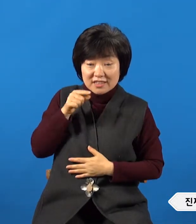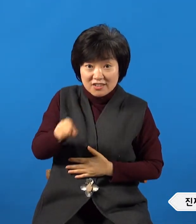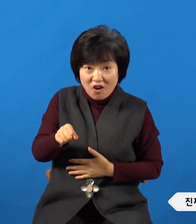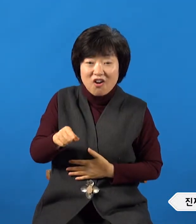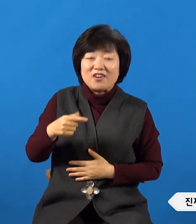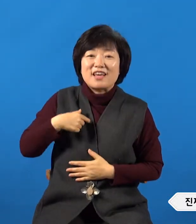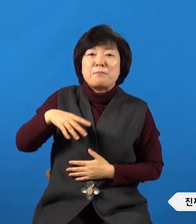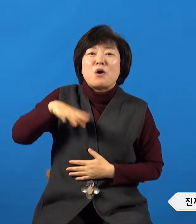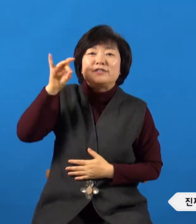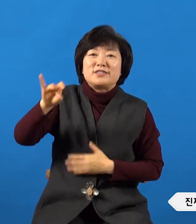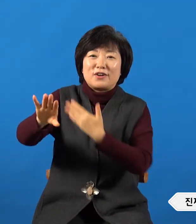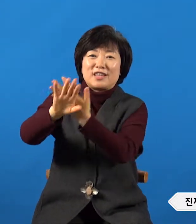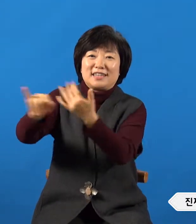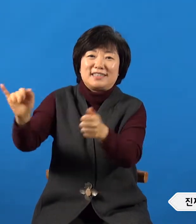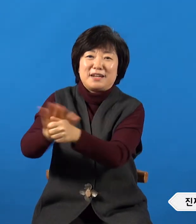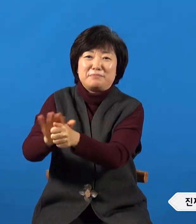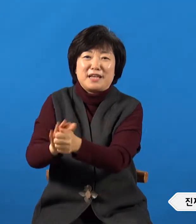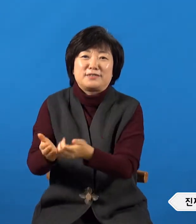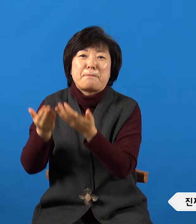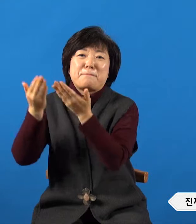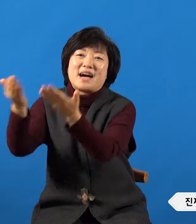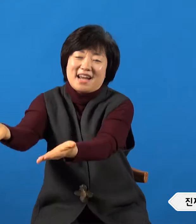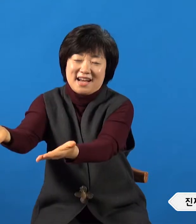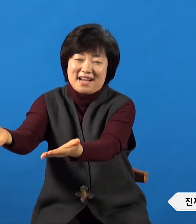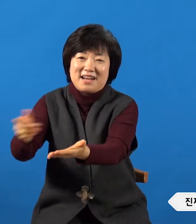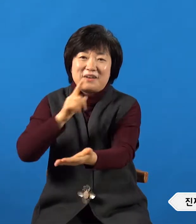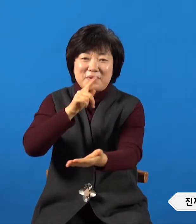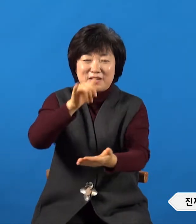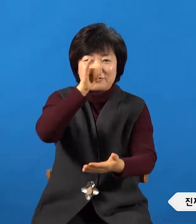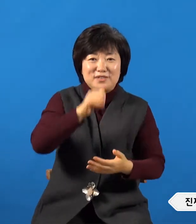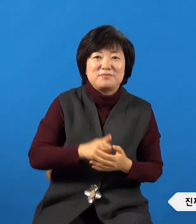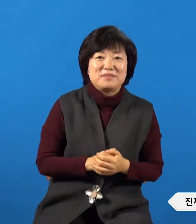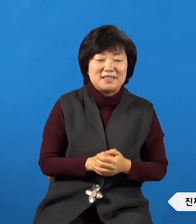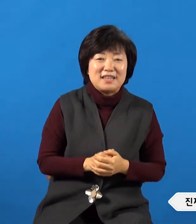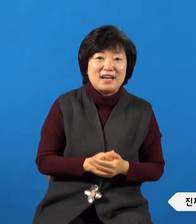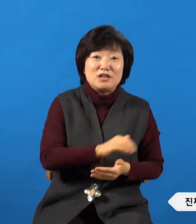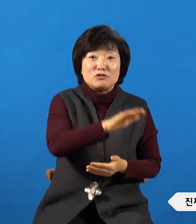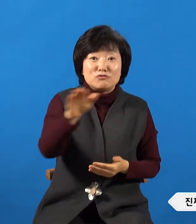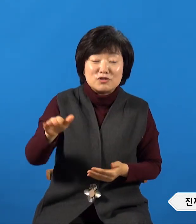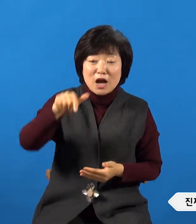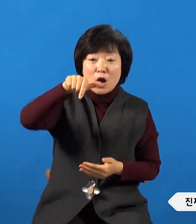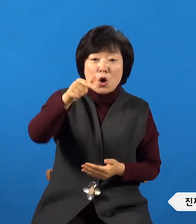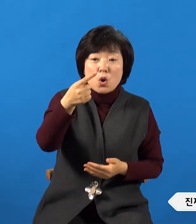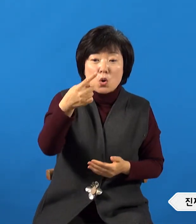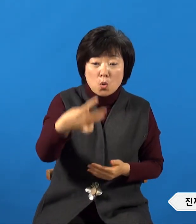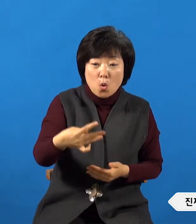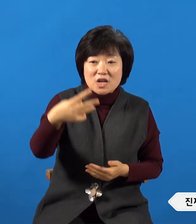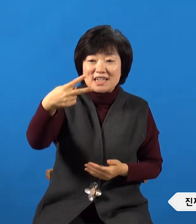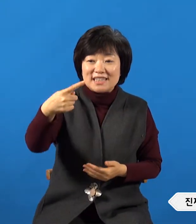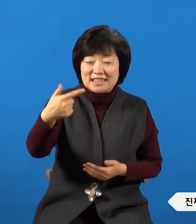너희도 남을 대접하라 라고 말씀하고 있습니다. 우리는 이것을 골든 룰이라고